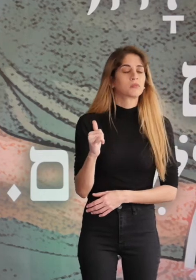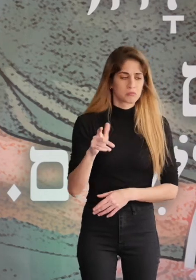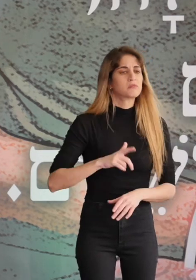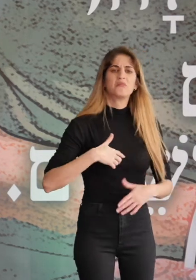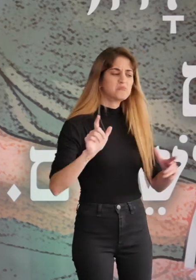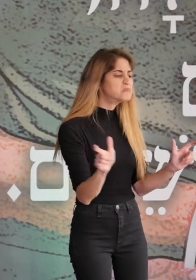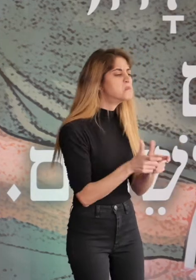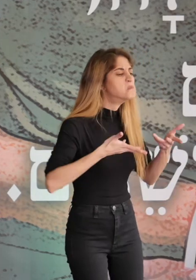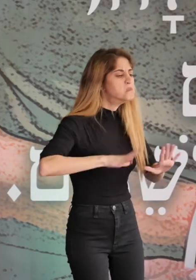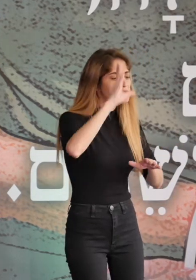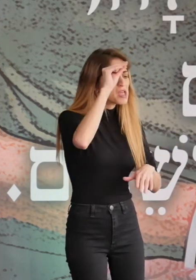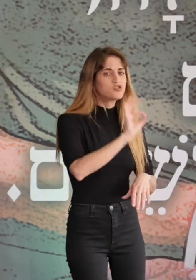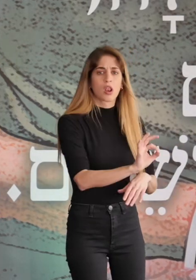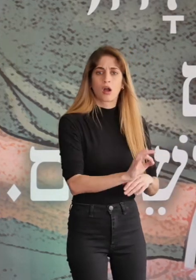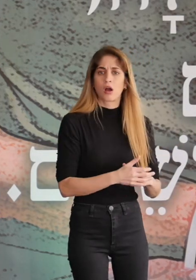לעצור אותו.